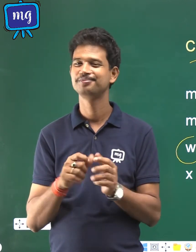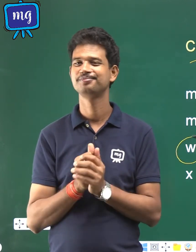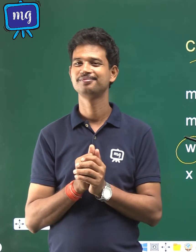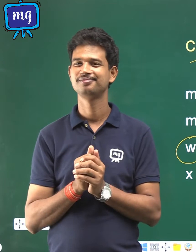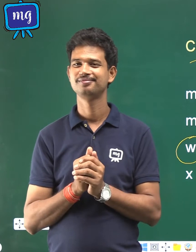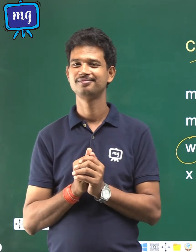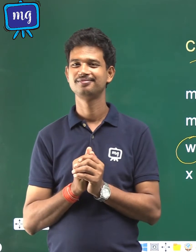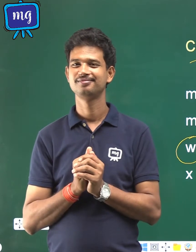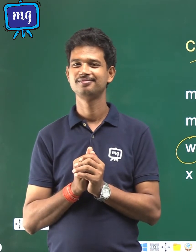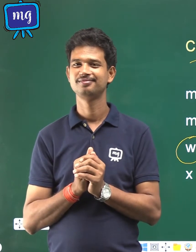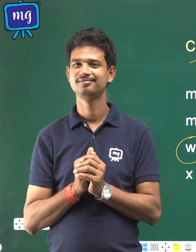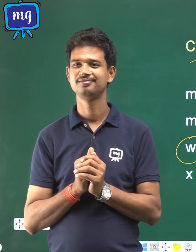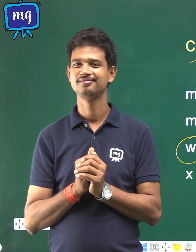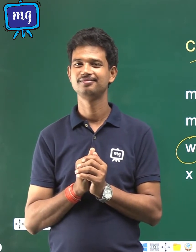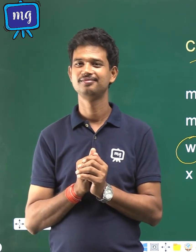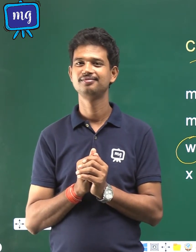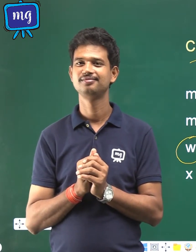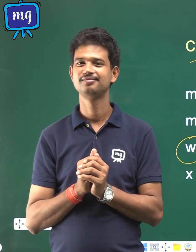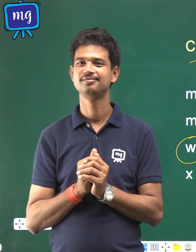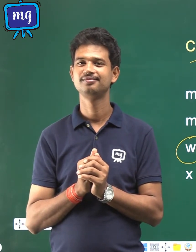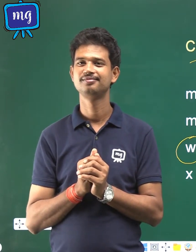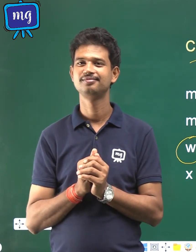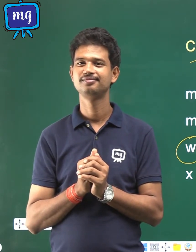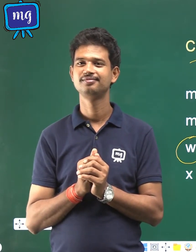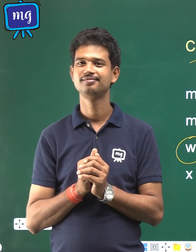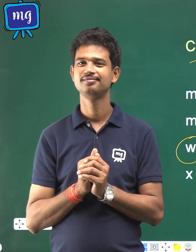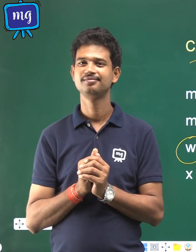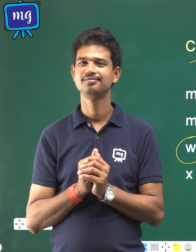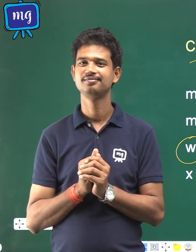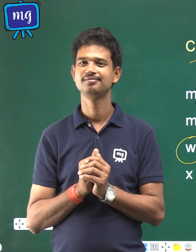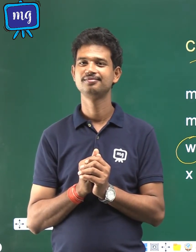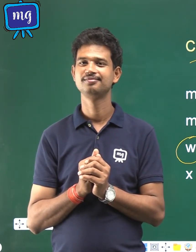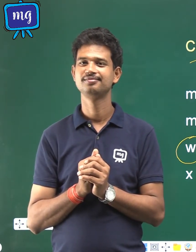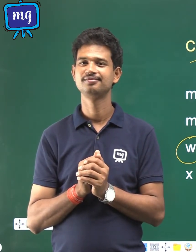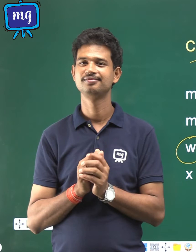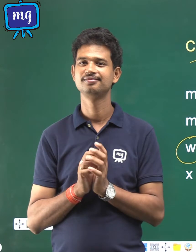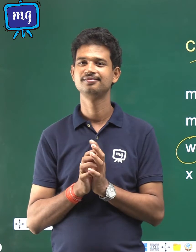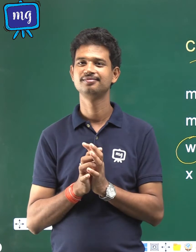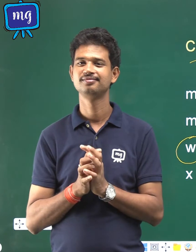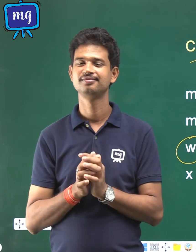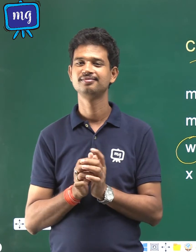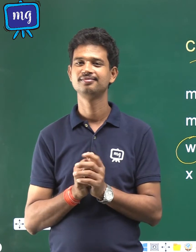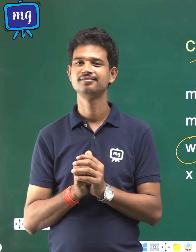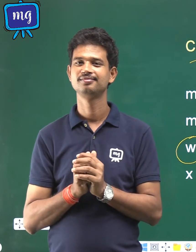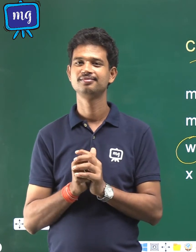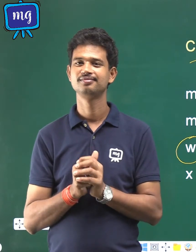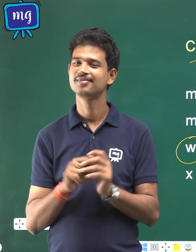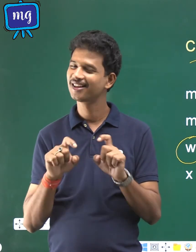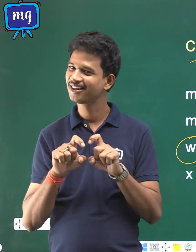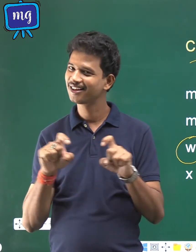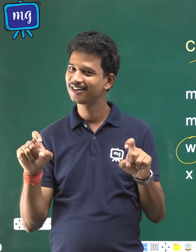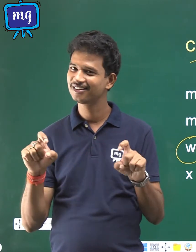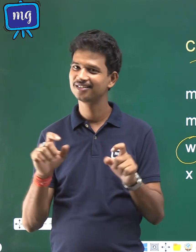सर्कल बनाया, स्मॉल w को हमने क्या किया? सर्कल बनाया।